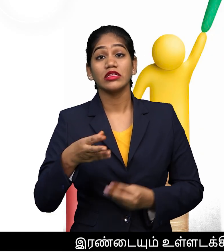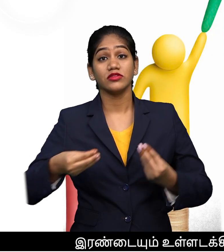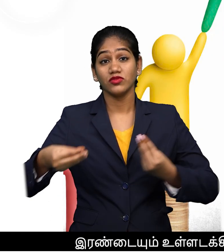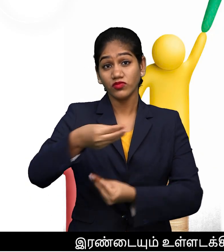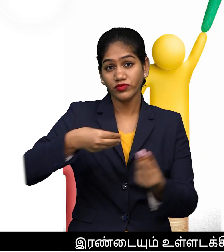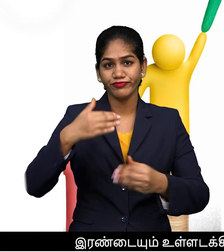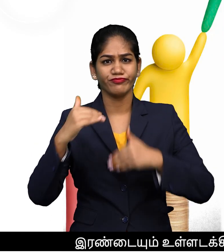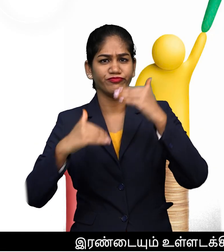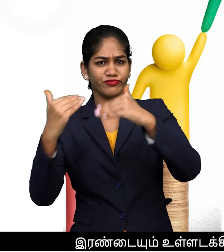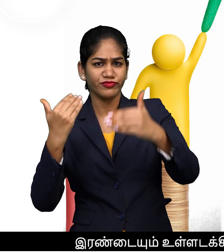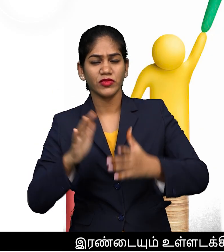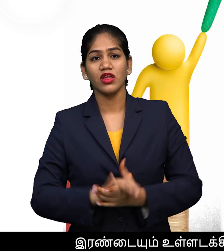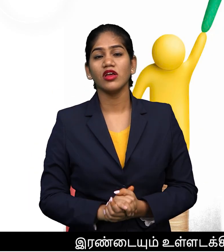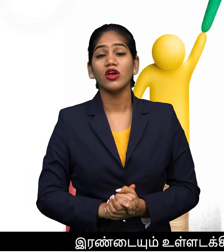என்று ஒப்புக்கொள்ளப்பட்டது.